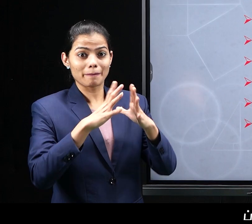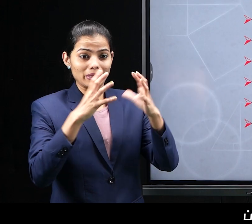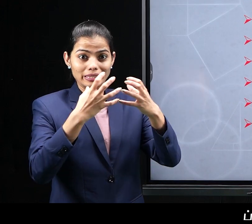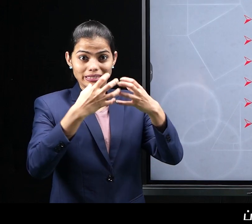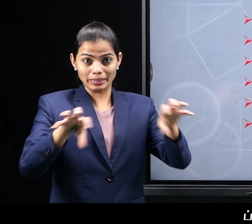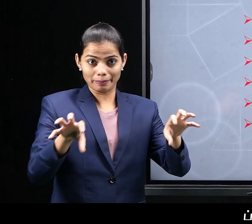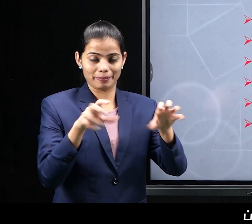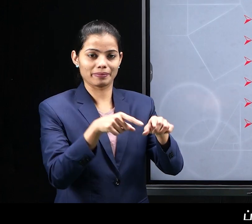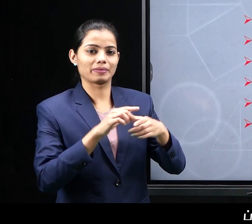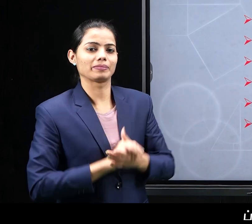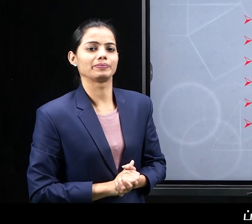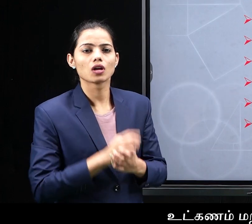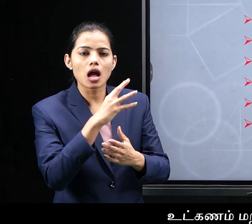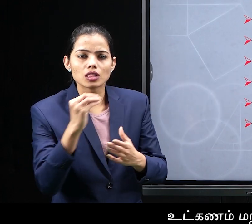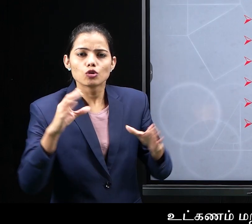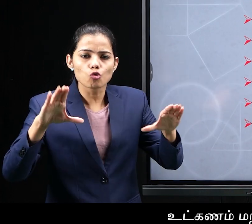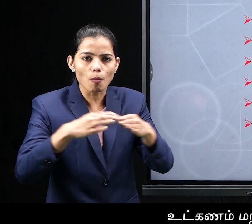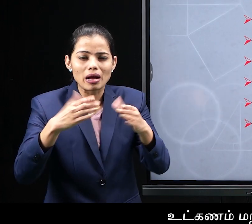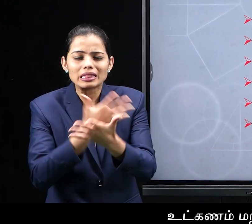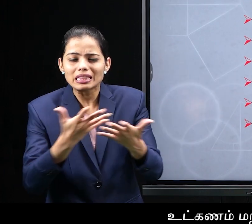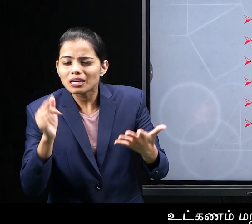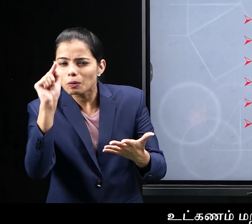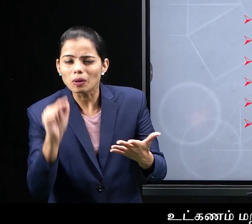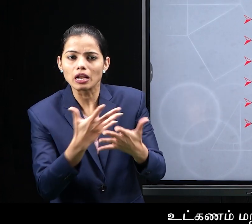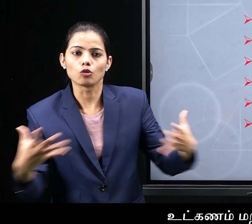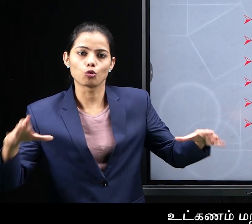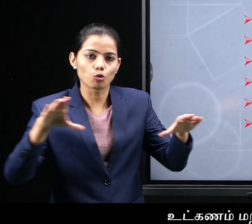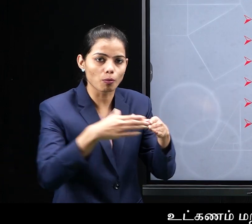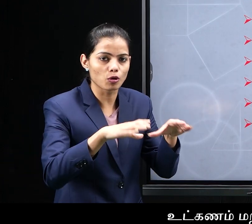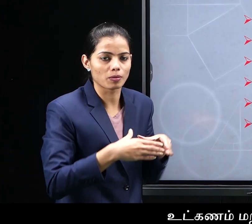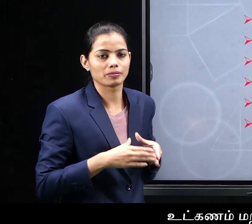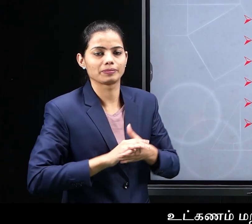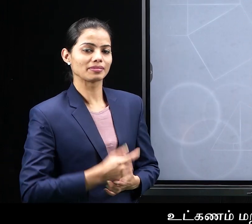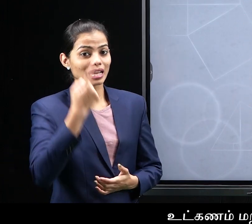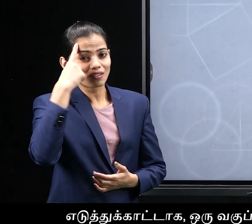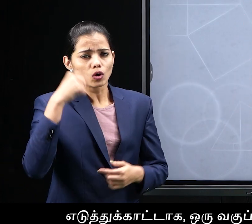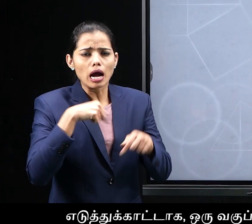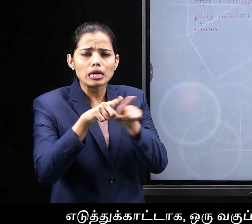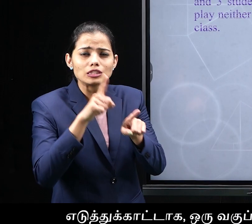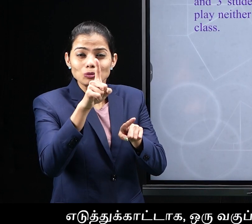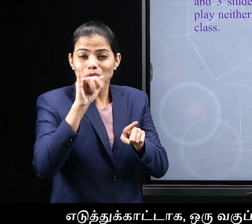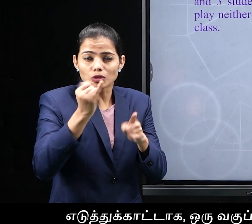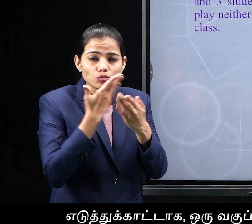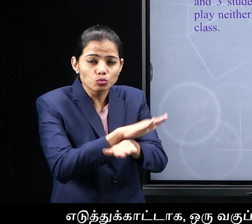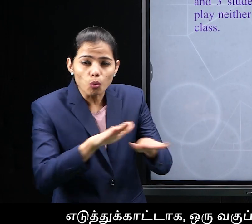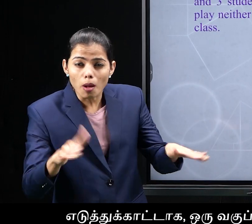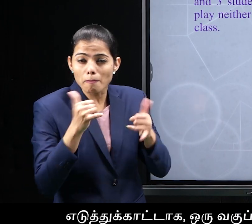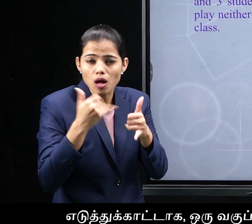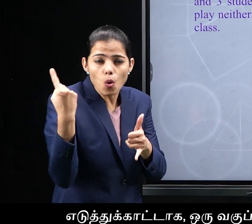ப்ராப்பர் கணம், உட்கணம் மற்றும் பொதுவான உறுப்பு. எடுத்துக்காட்டாக, ஒரு வகுப்பில்